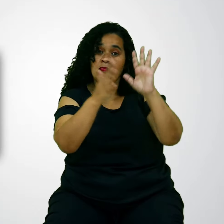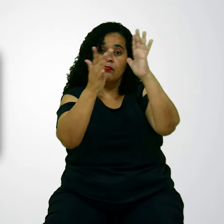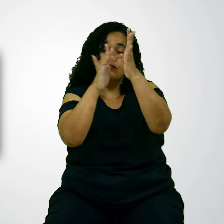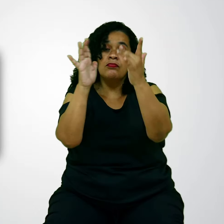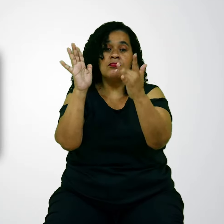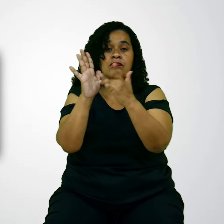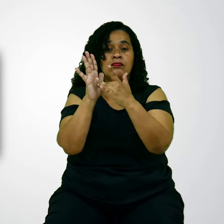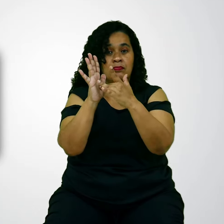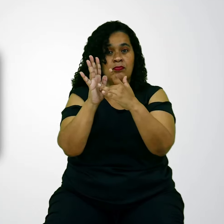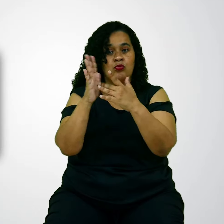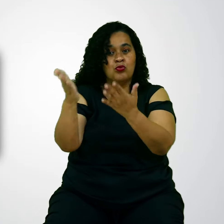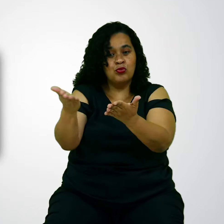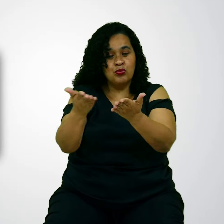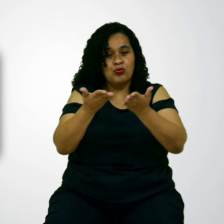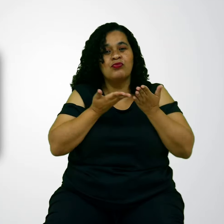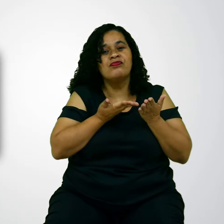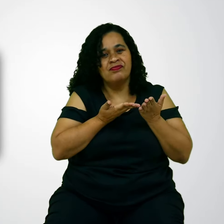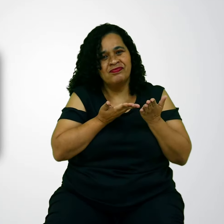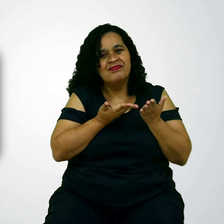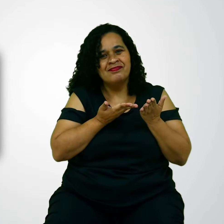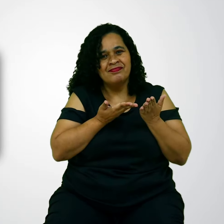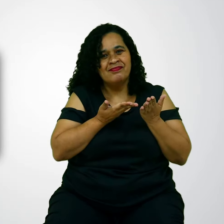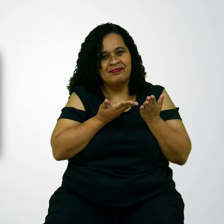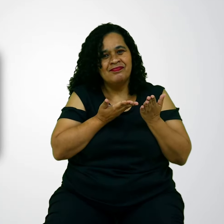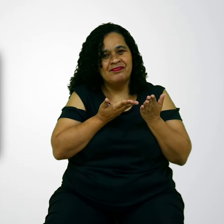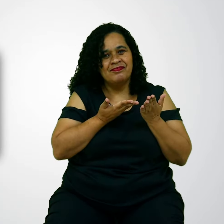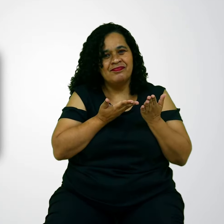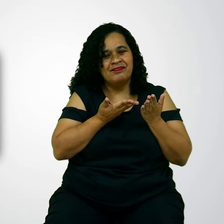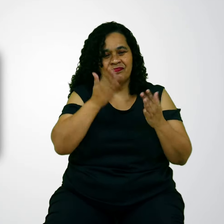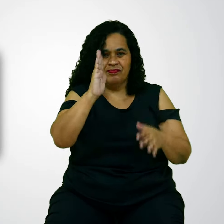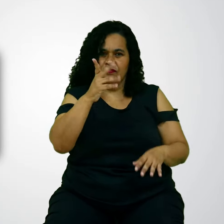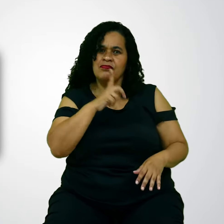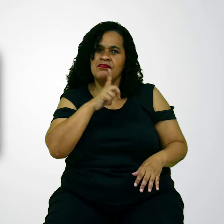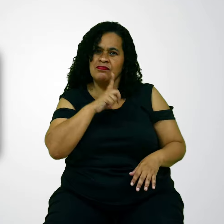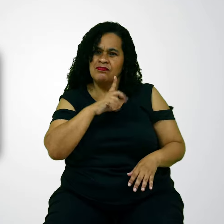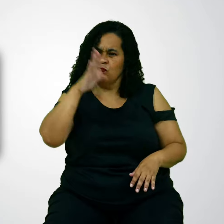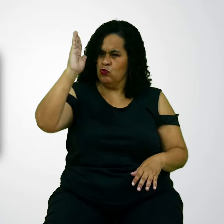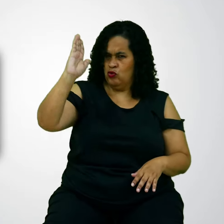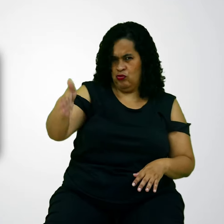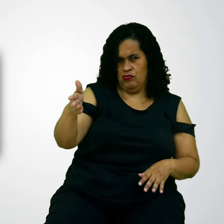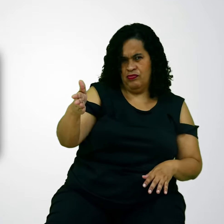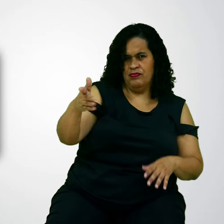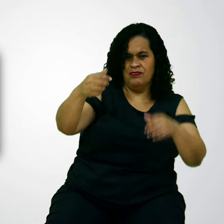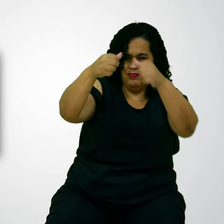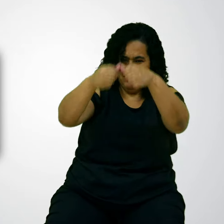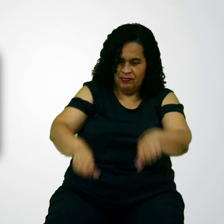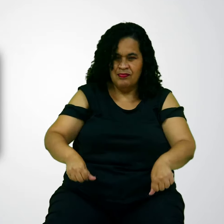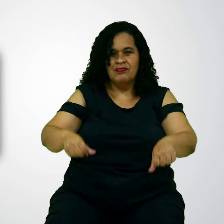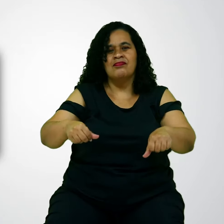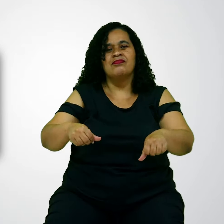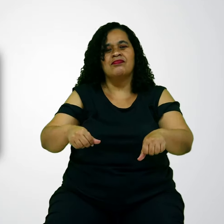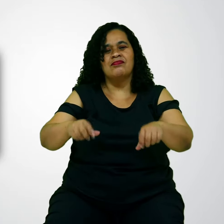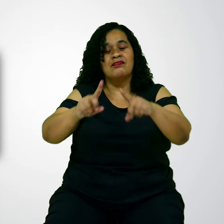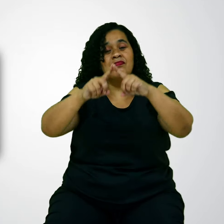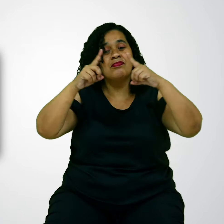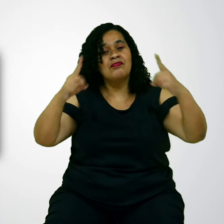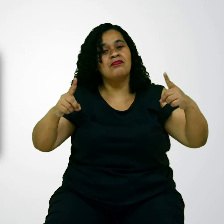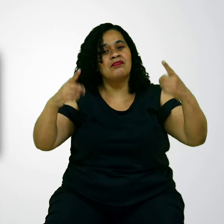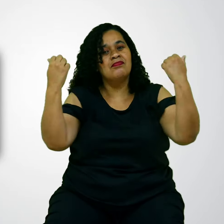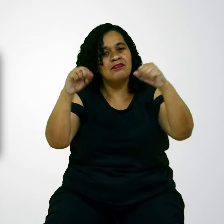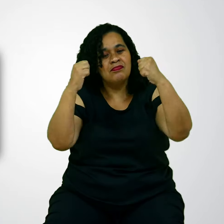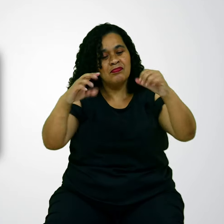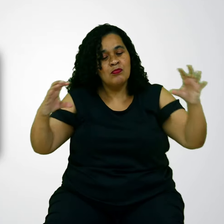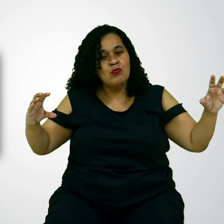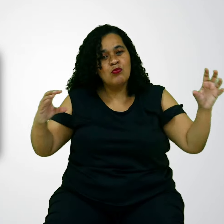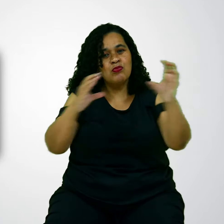chamado o já, mas ainda não. Eu já estou aqui, mas ainda não está completamente consolidado o reino.